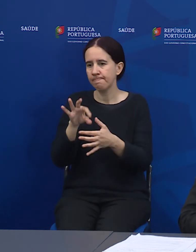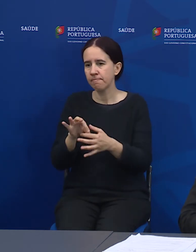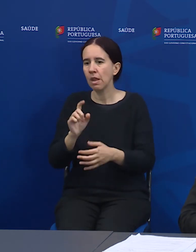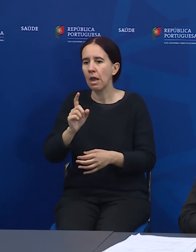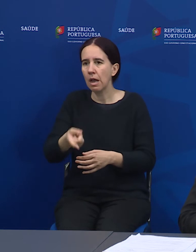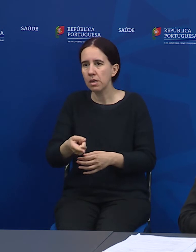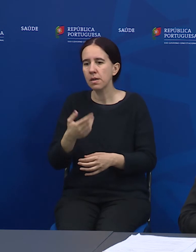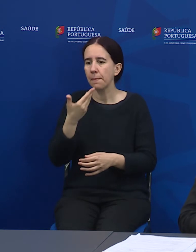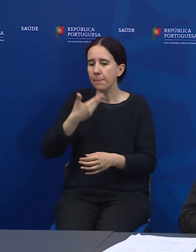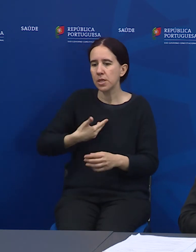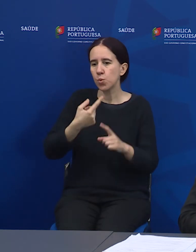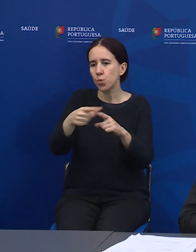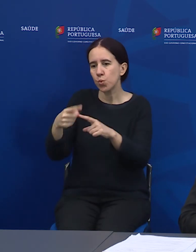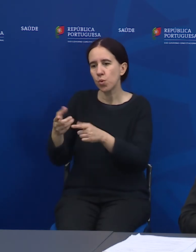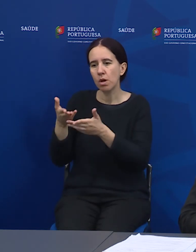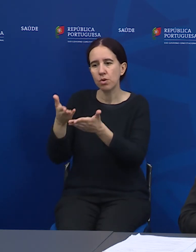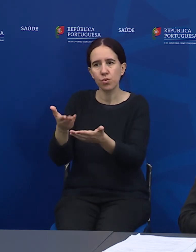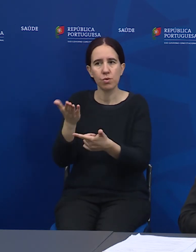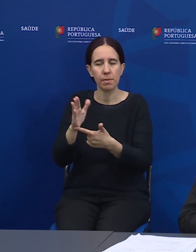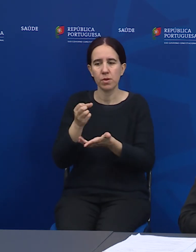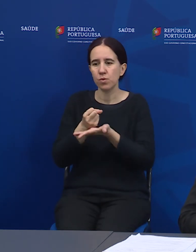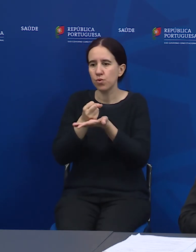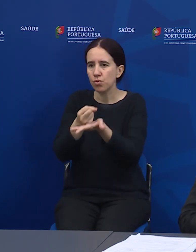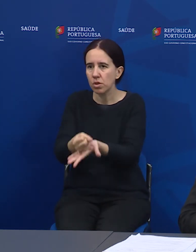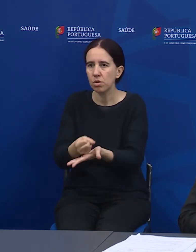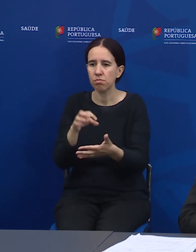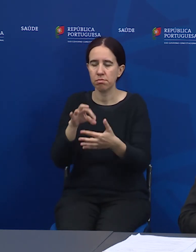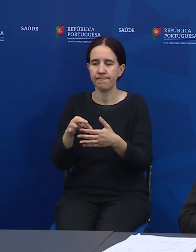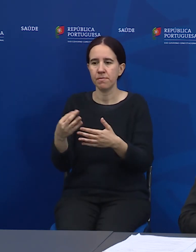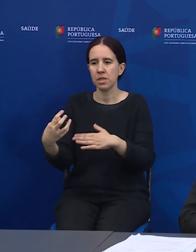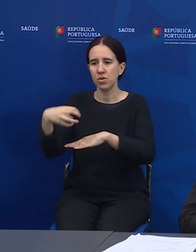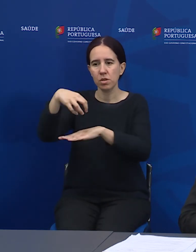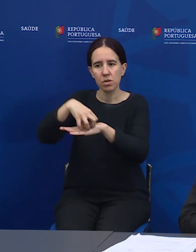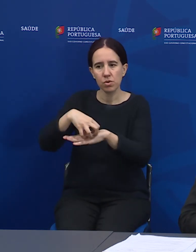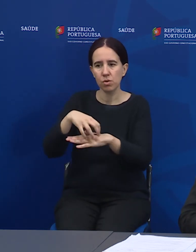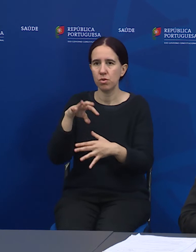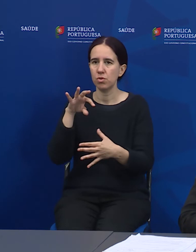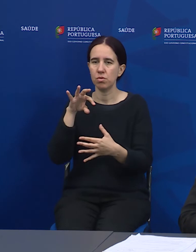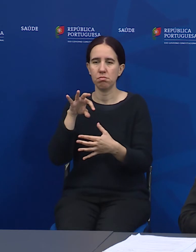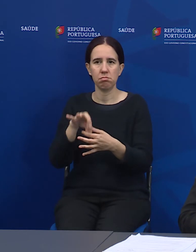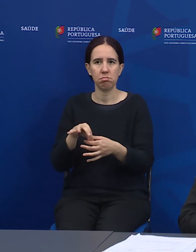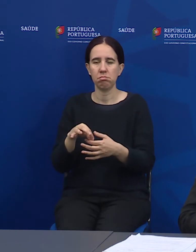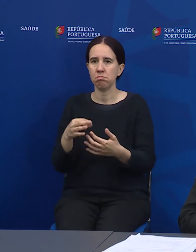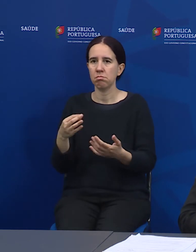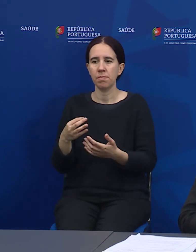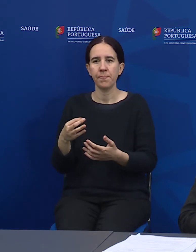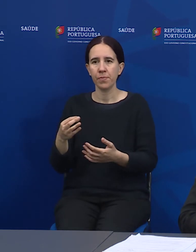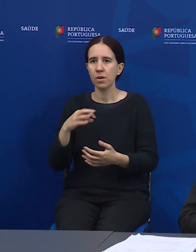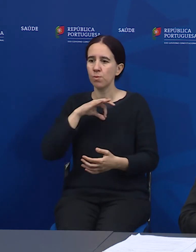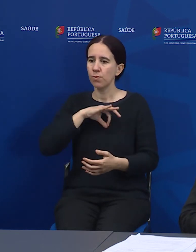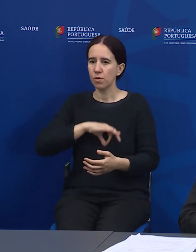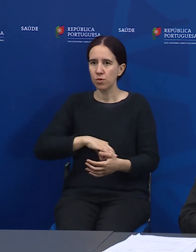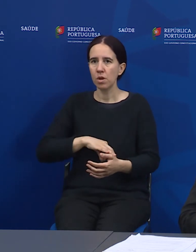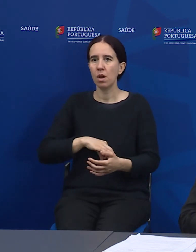era o nível do que é outros pedidos de ajuda a nomeadamente logístico a nível instalações o nível de poder colocar